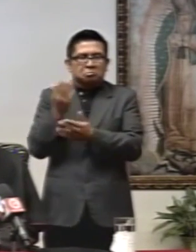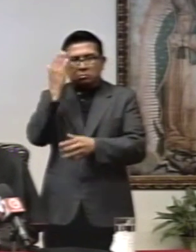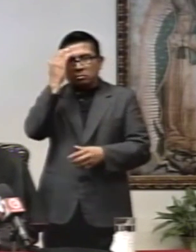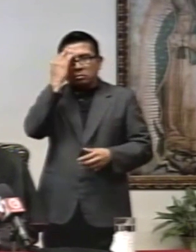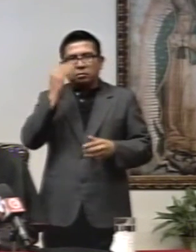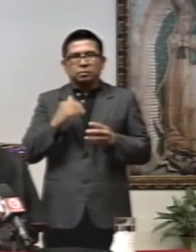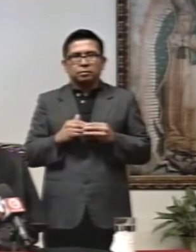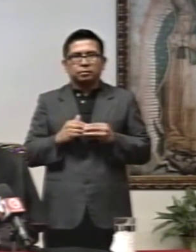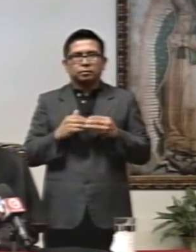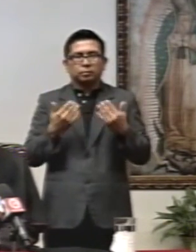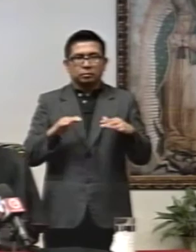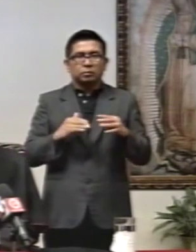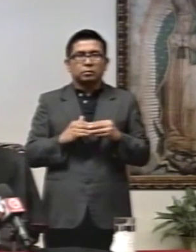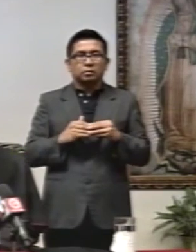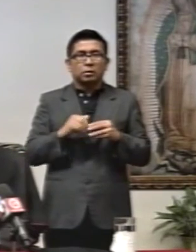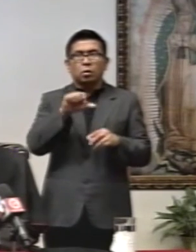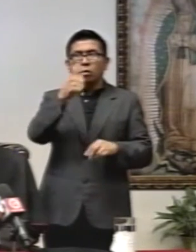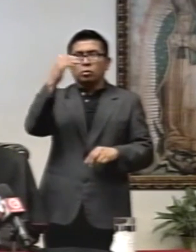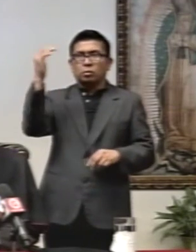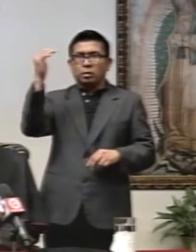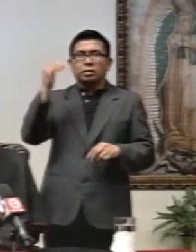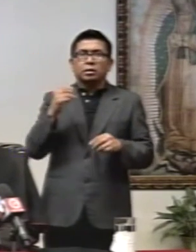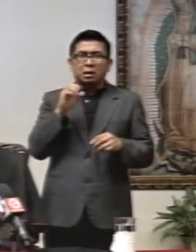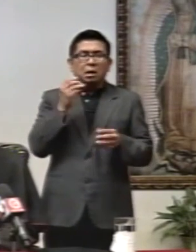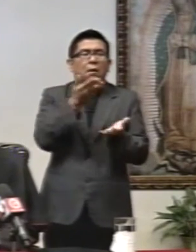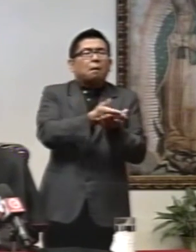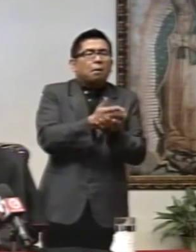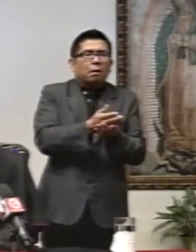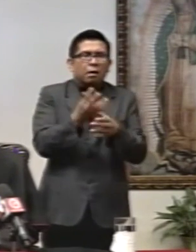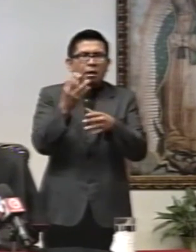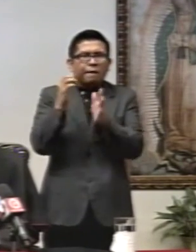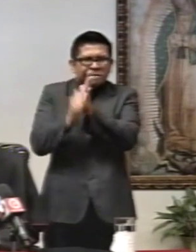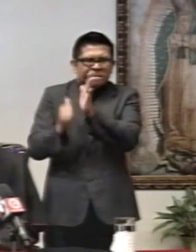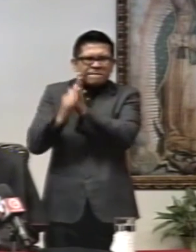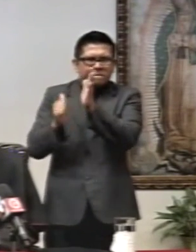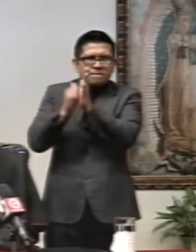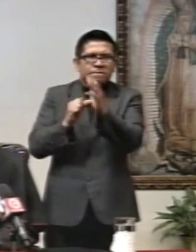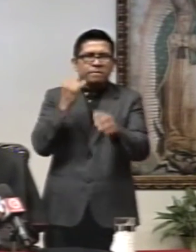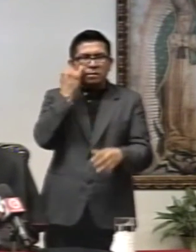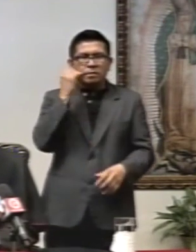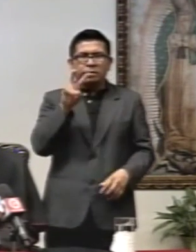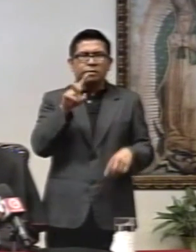de organismos internacionales, que le suban y que le suban al IVA. ¿A dónde vamos a llegar?